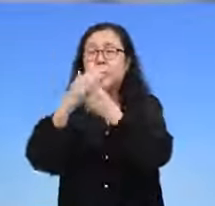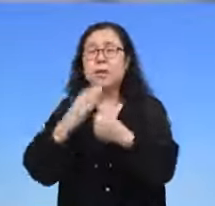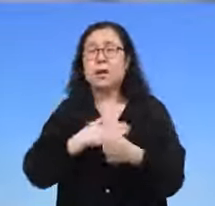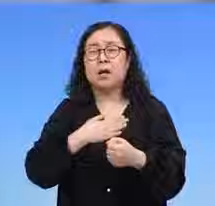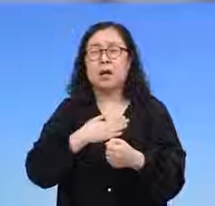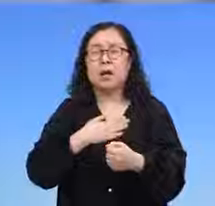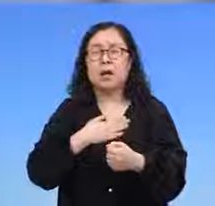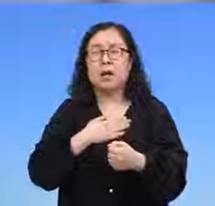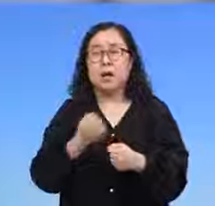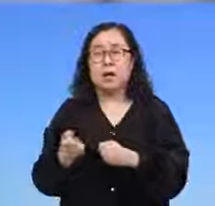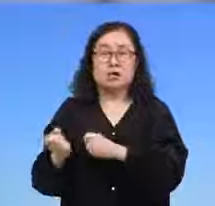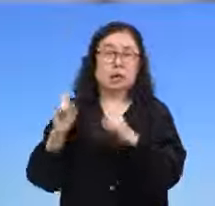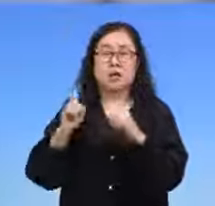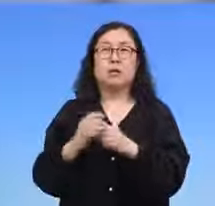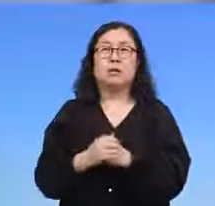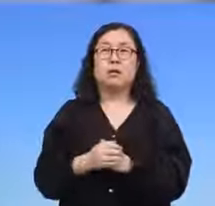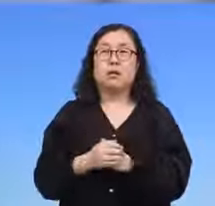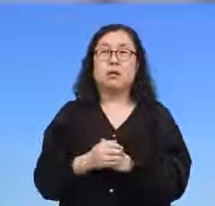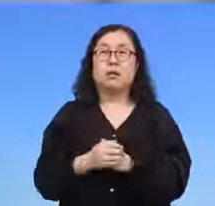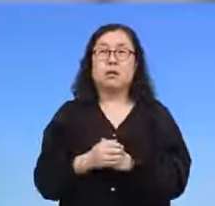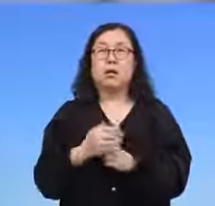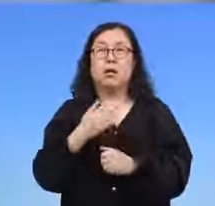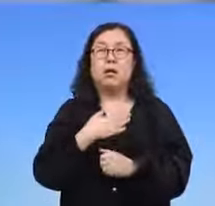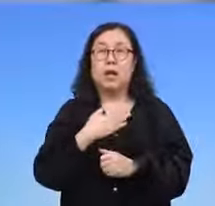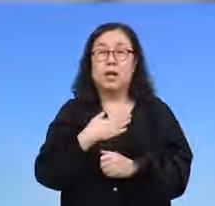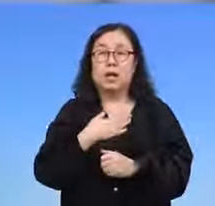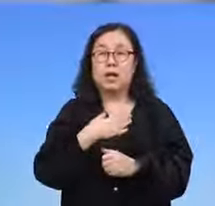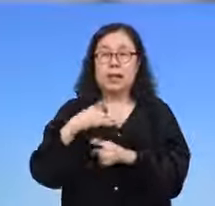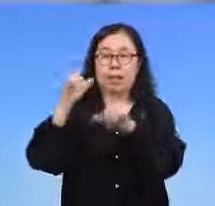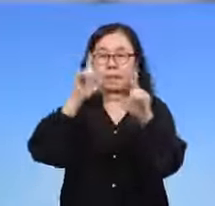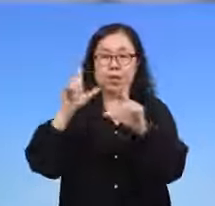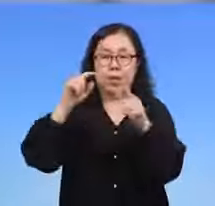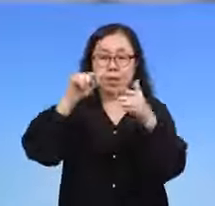인생에서 초라하고 어려울 그 순간에